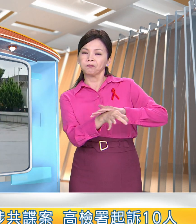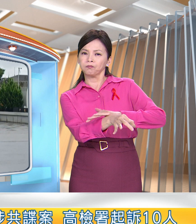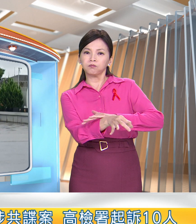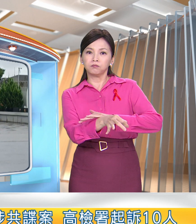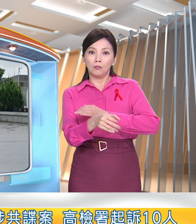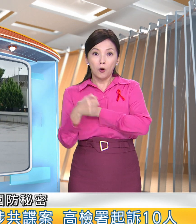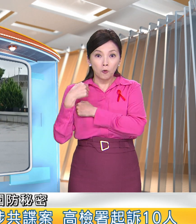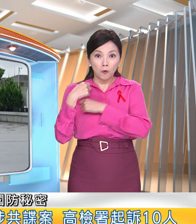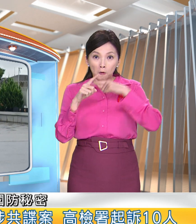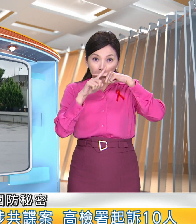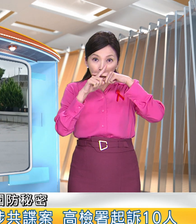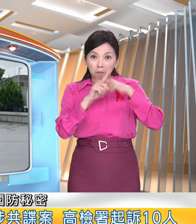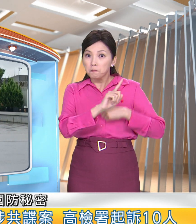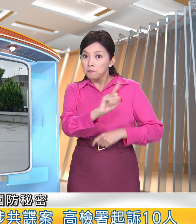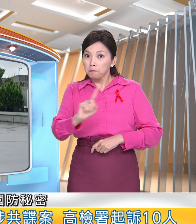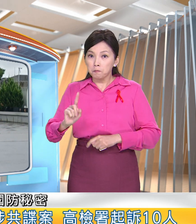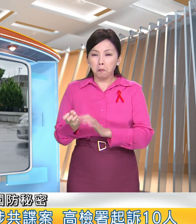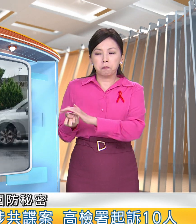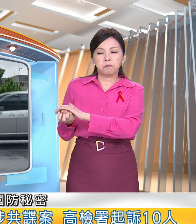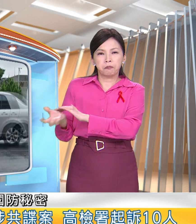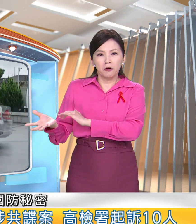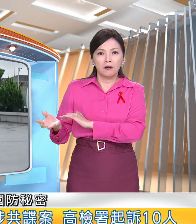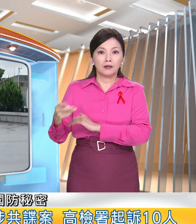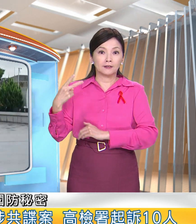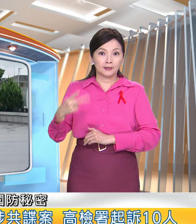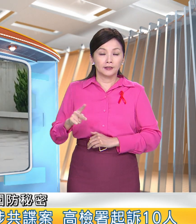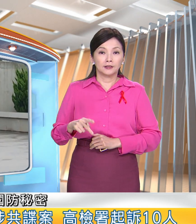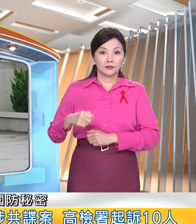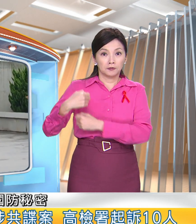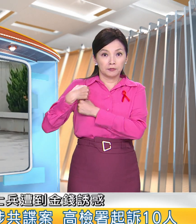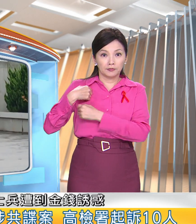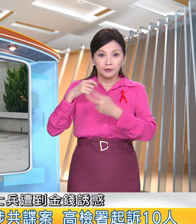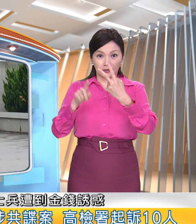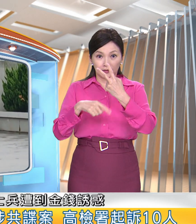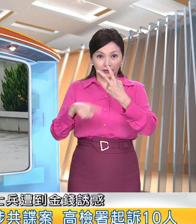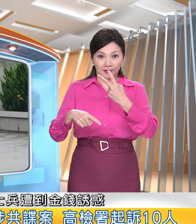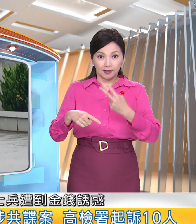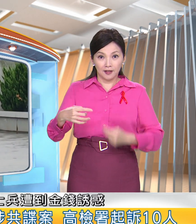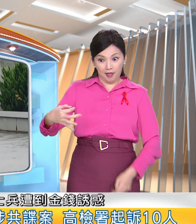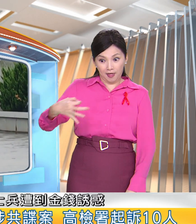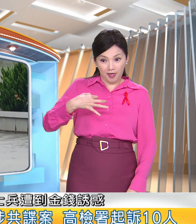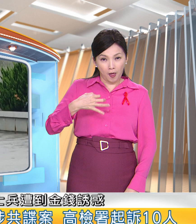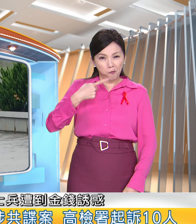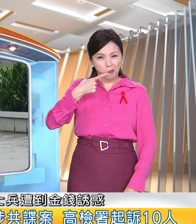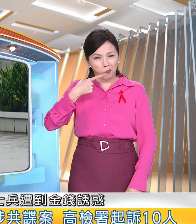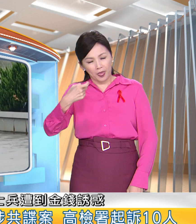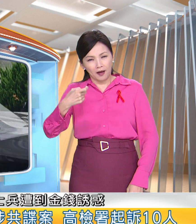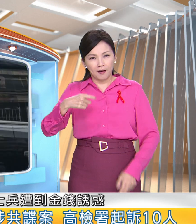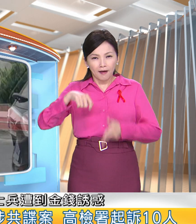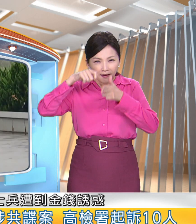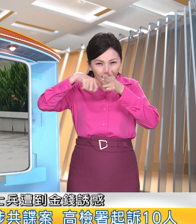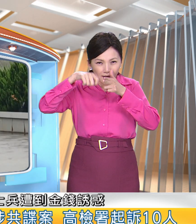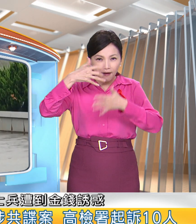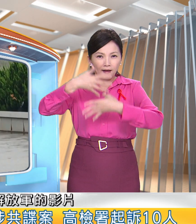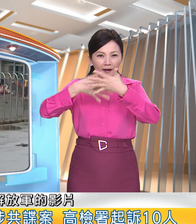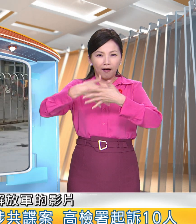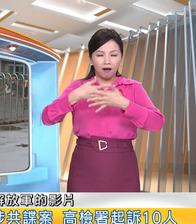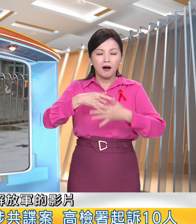赂，泄露国防机密。更有两名基层士兵遭到金钱诱惑，拍摄自